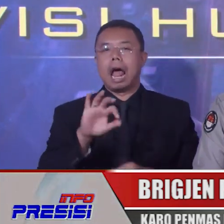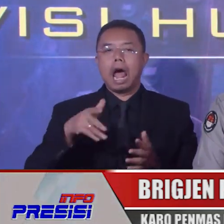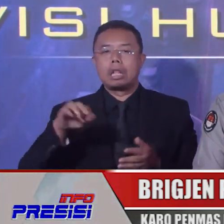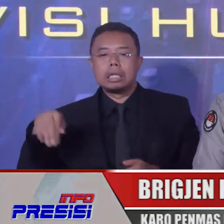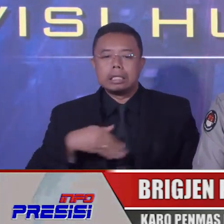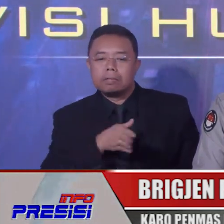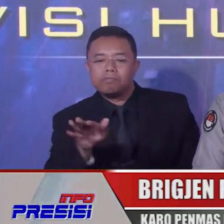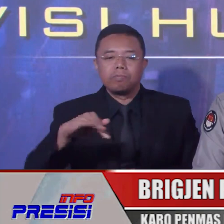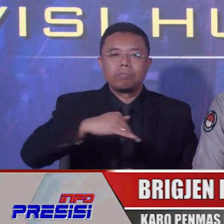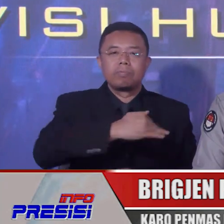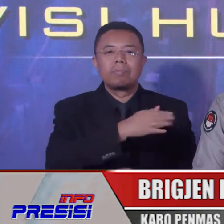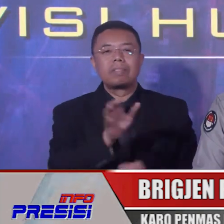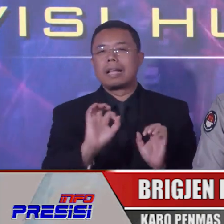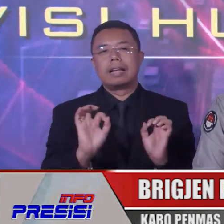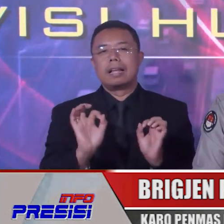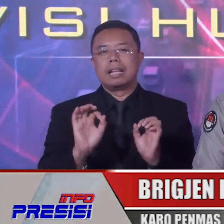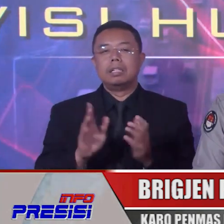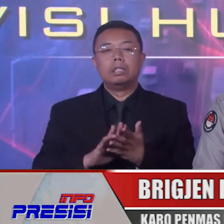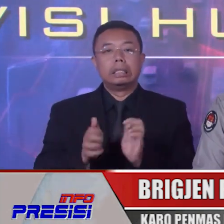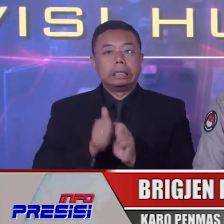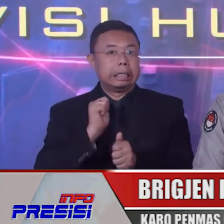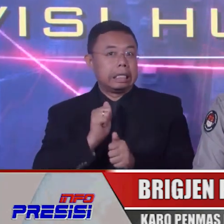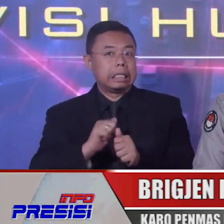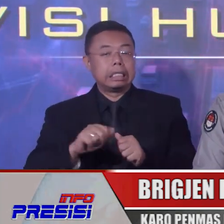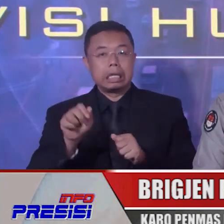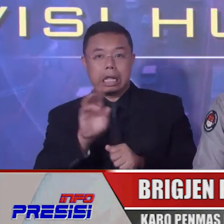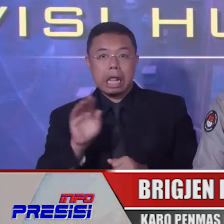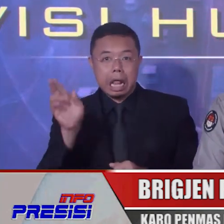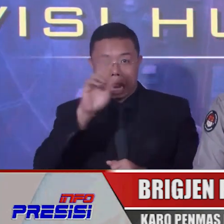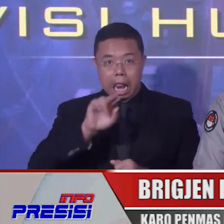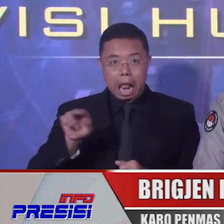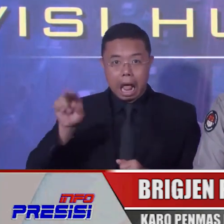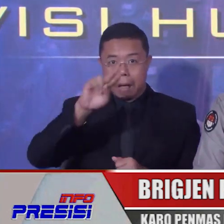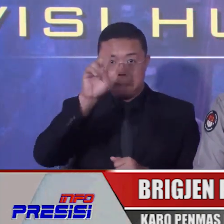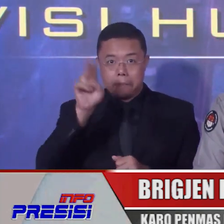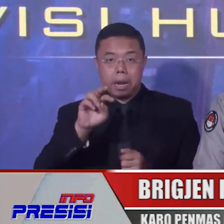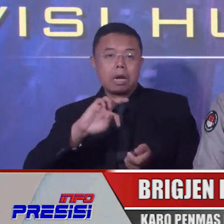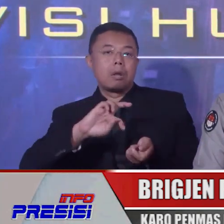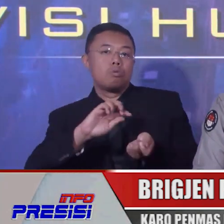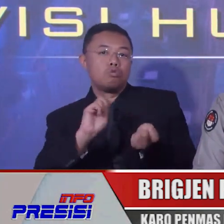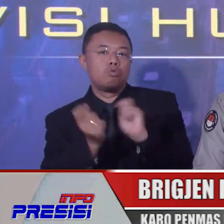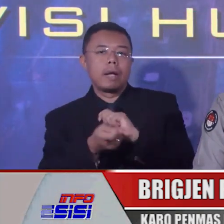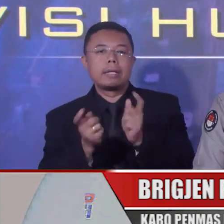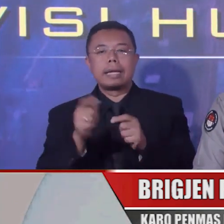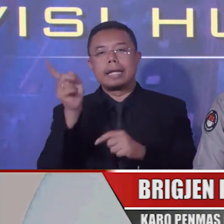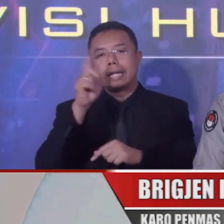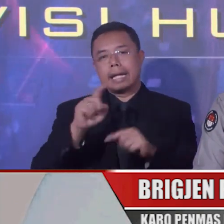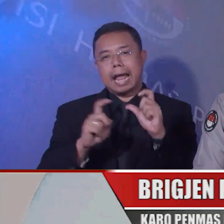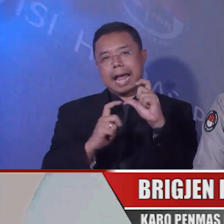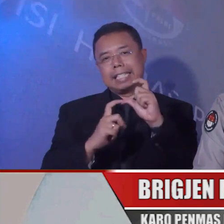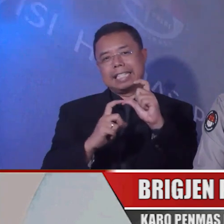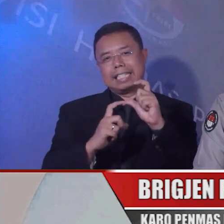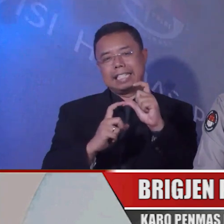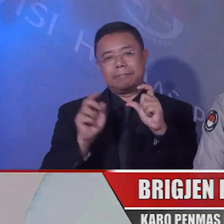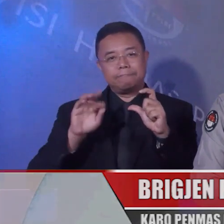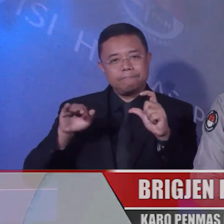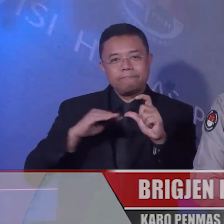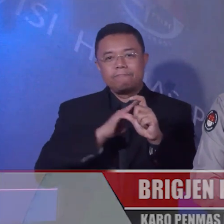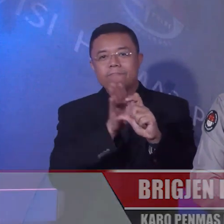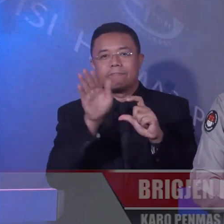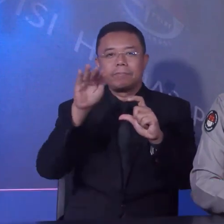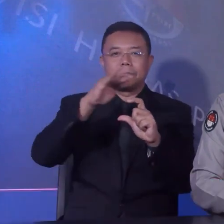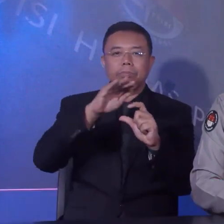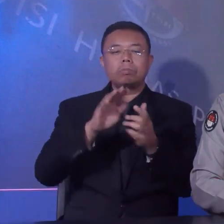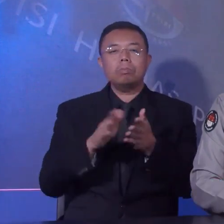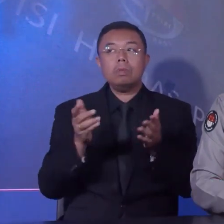tes uji membentuk angka 8 diganti dengan uji membentuk huruf s ukuran lebar lintasan diperbar